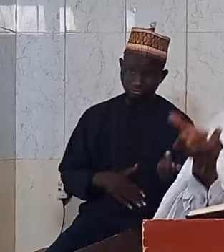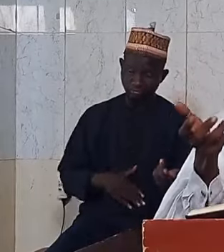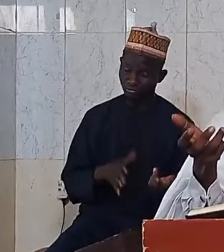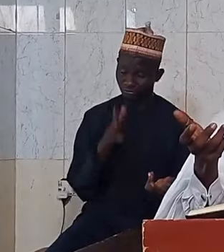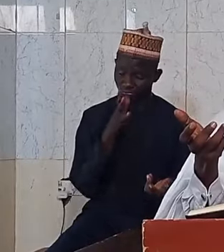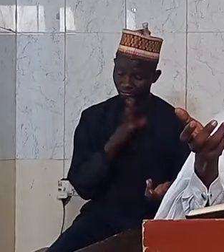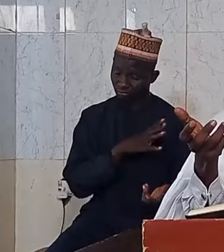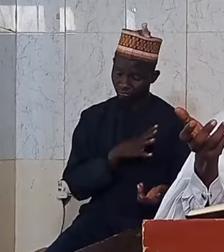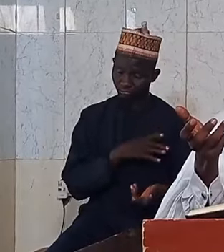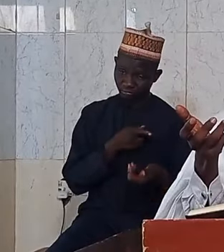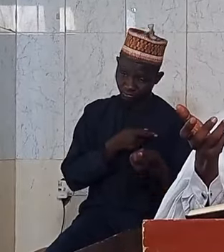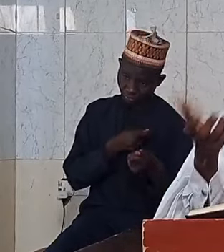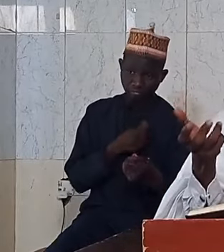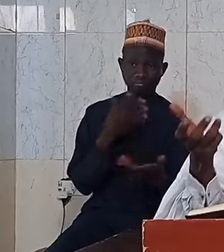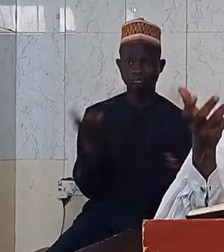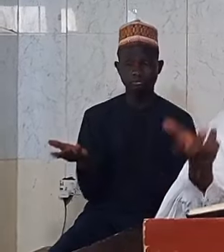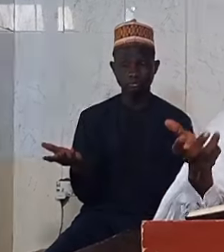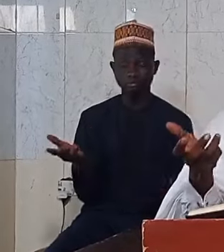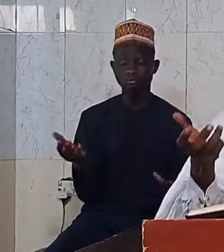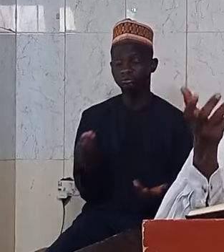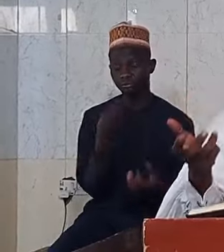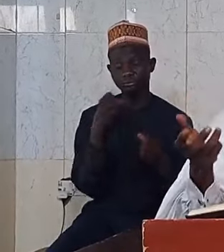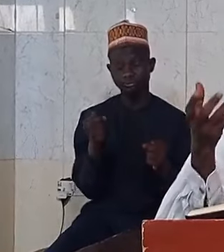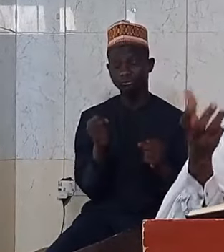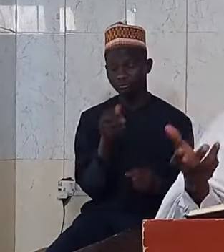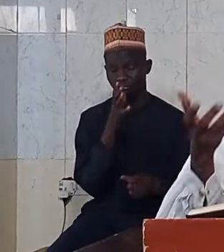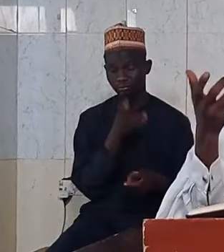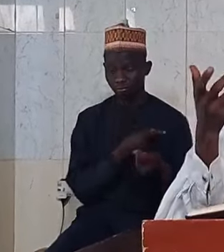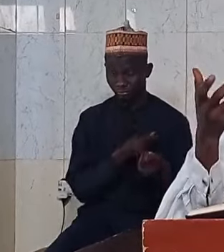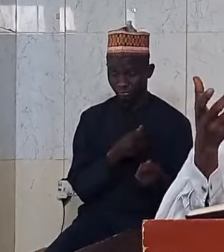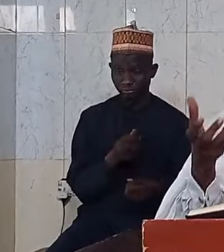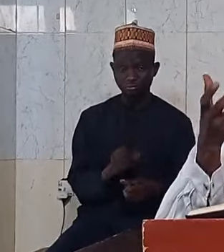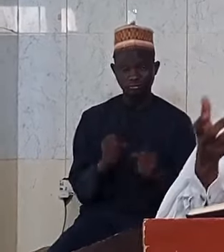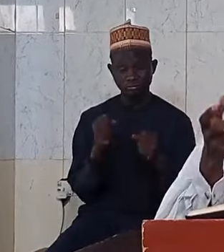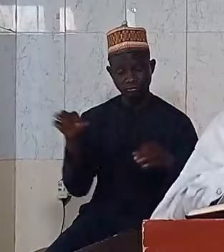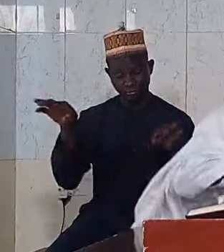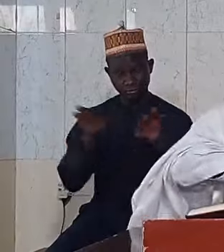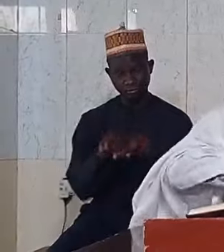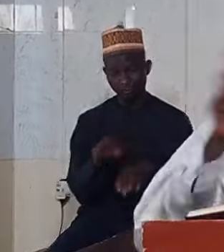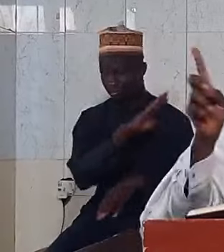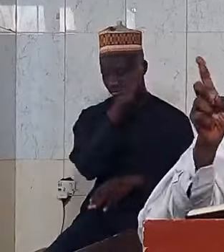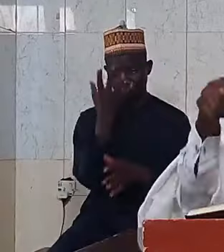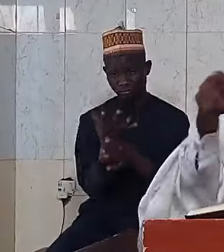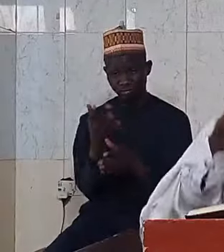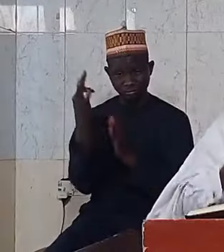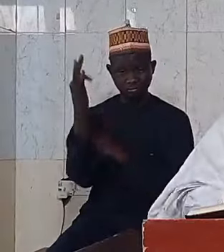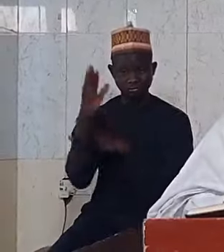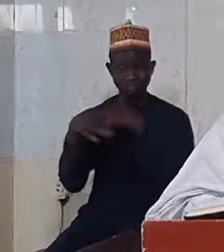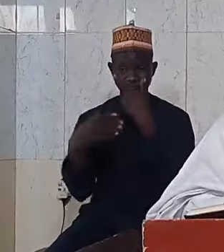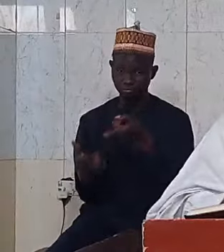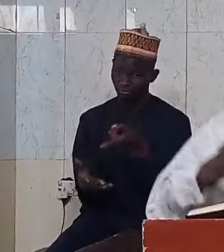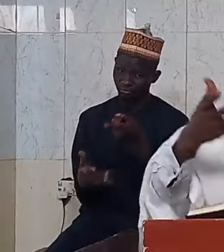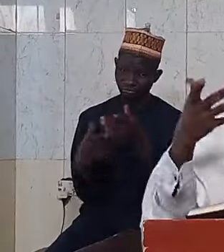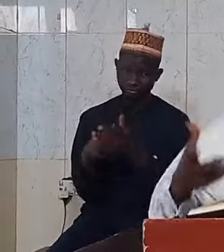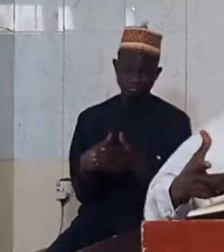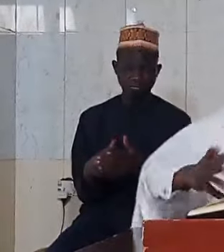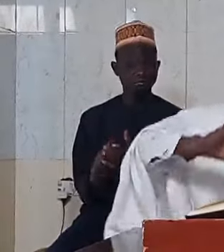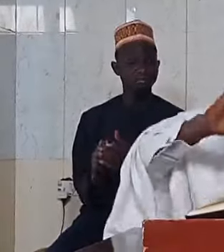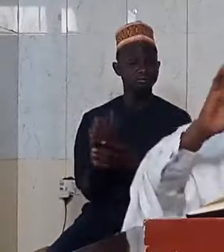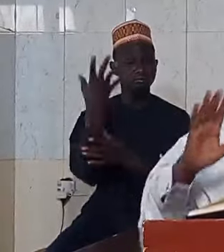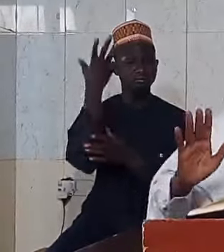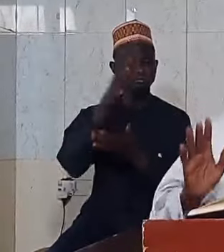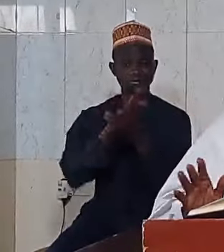uwa ƙarfin abinci a nonon uwa ya zama yana da amfani baka roƙi Allah ba ya baka wannan ka girma